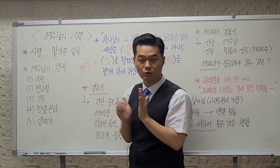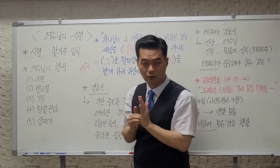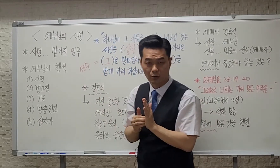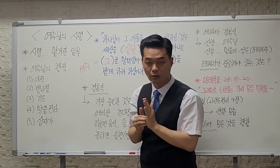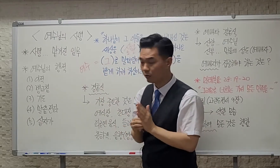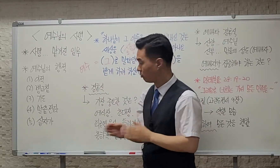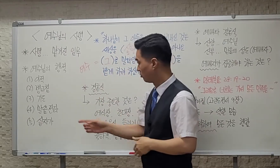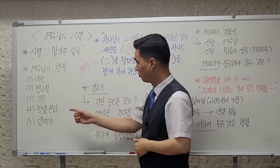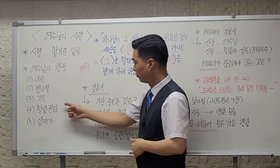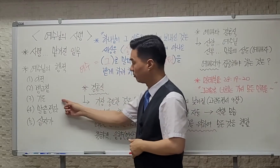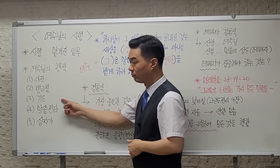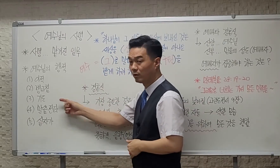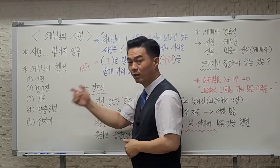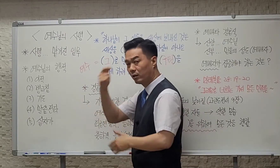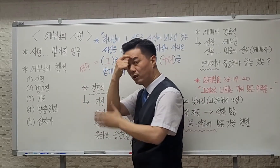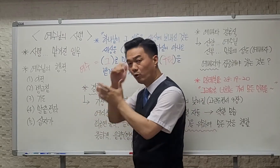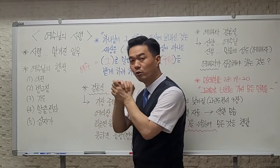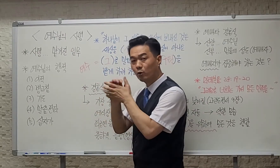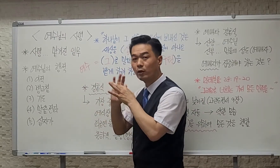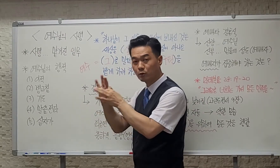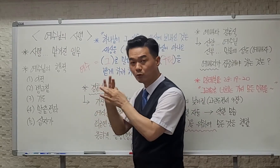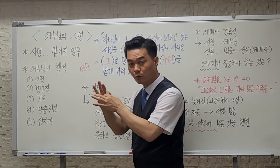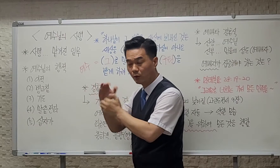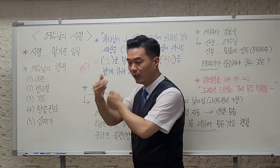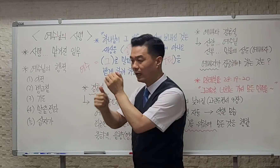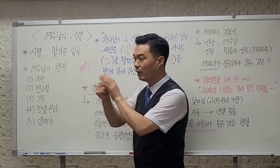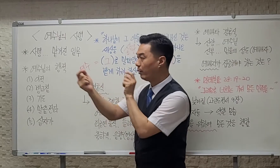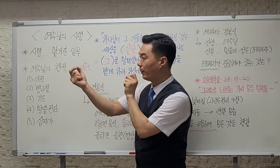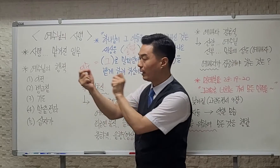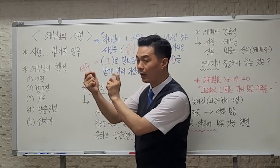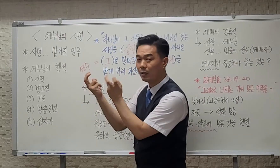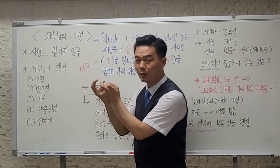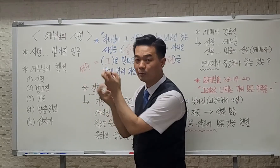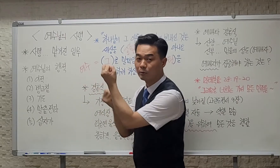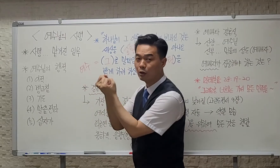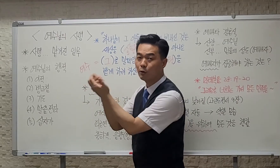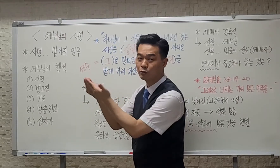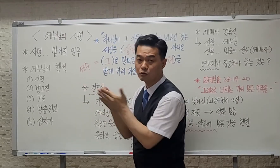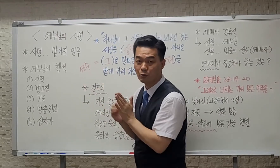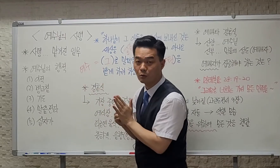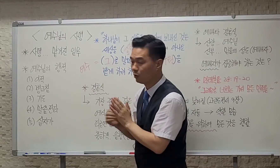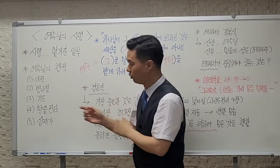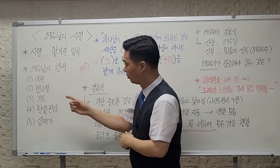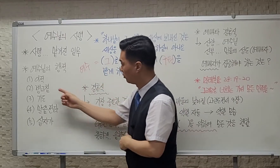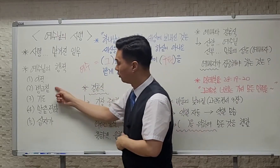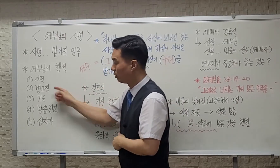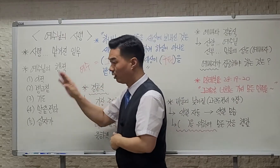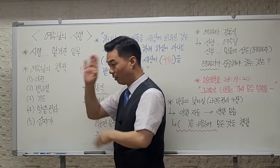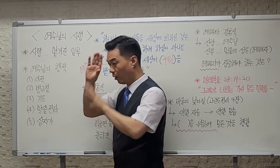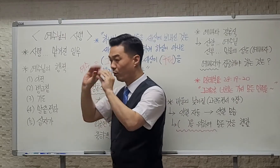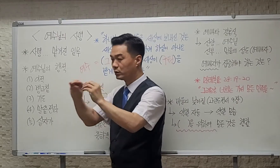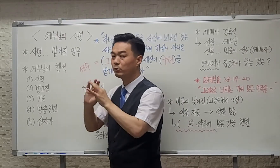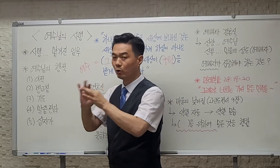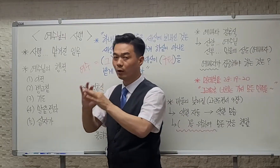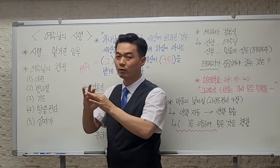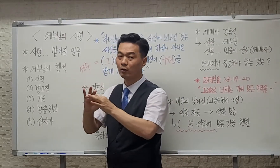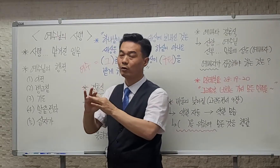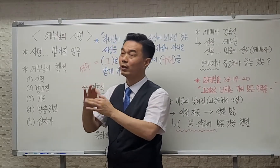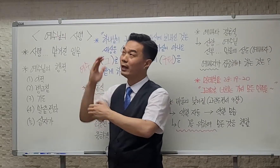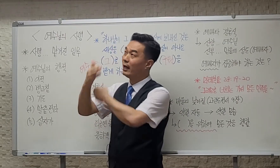주셨어요. 기도를 통해서도 하나님 앞에 나아가는 방법을 설명해 주셨고, 병고침을 통해서